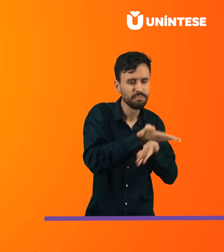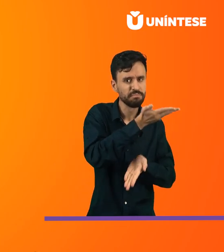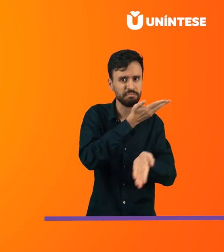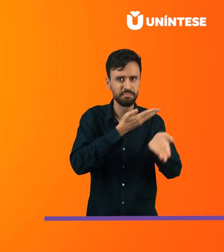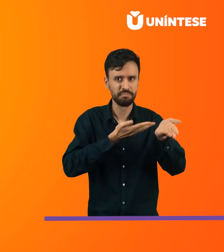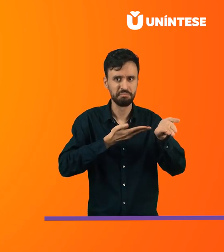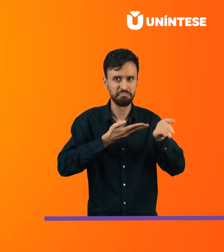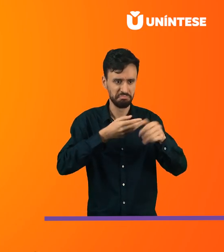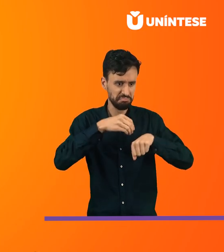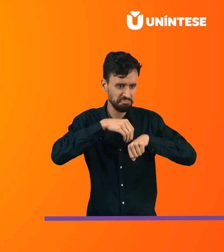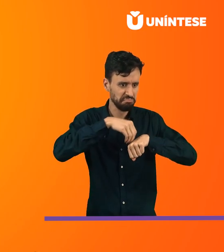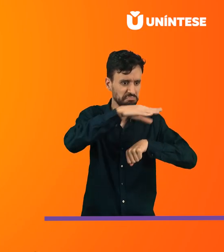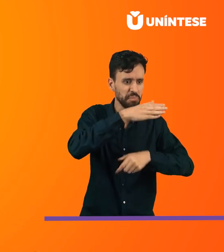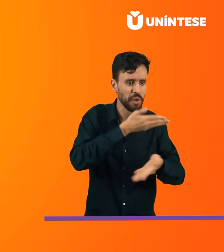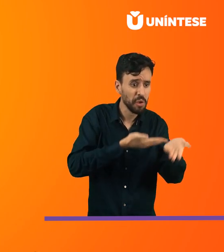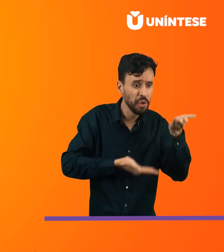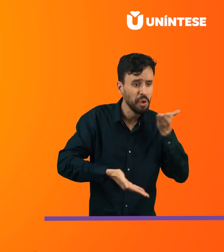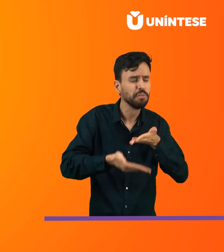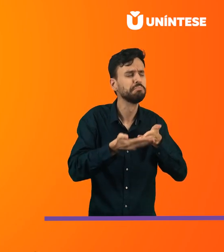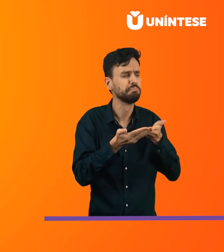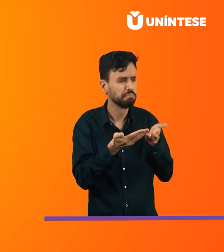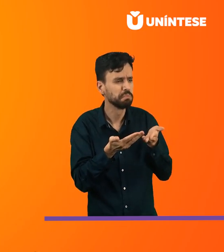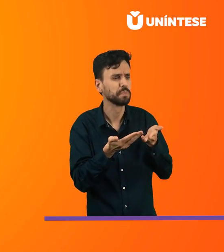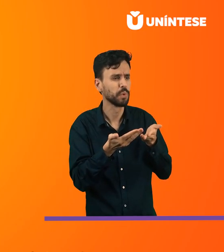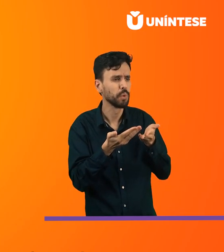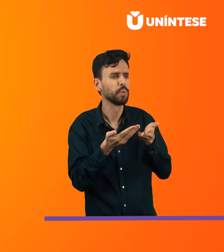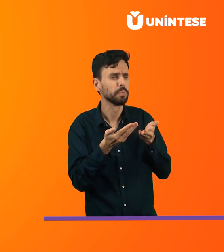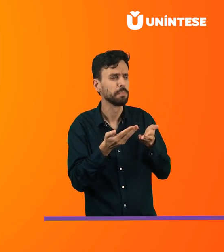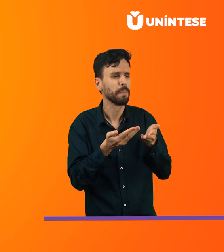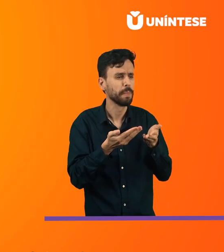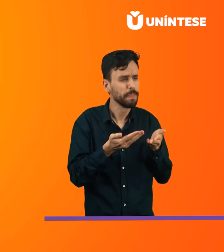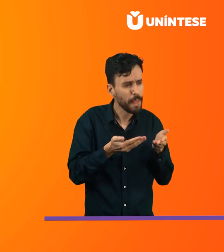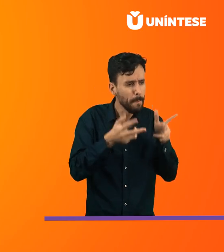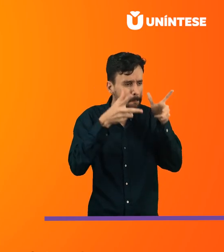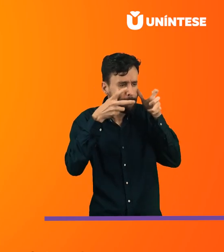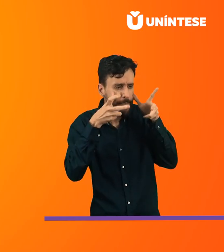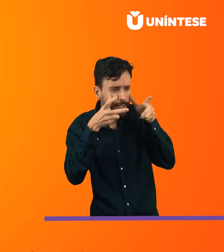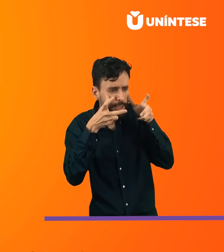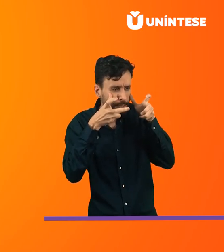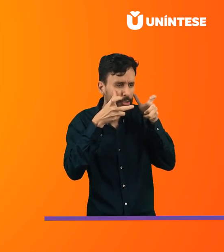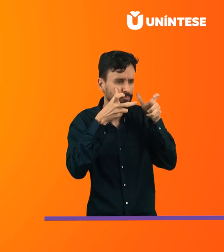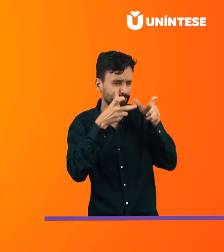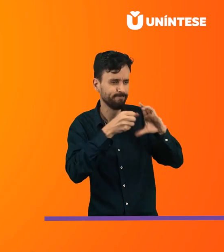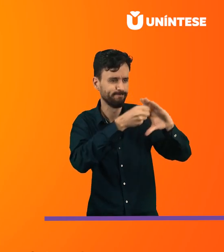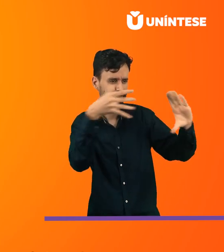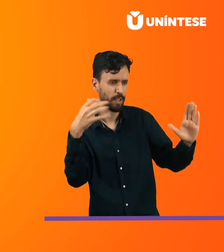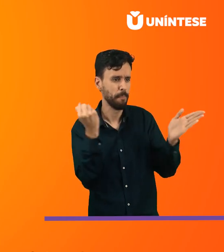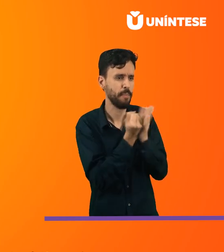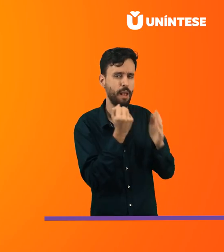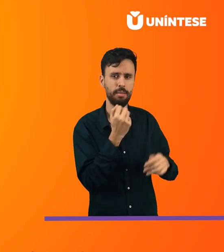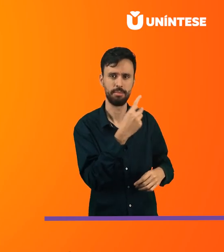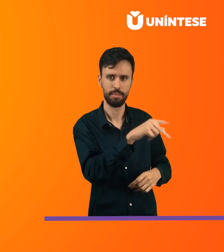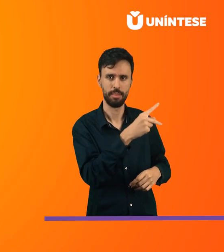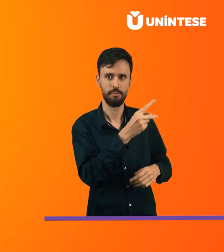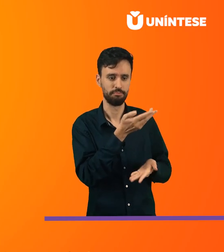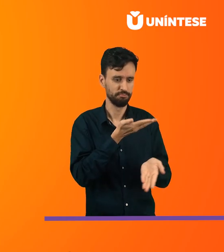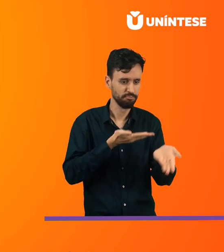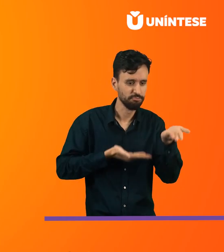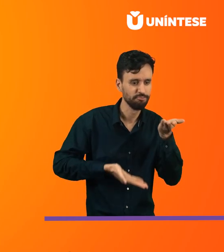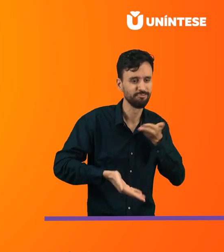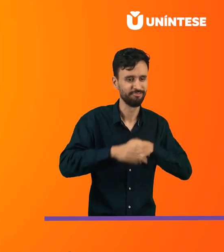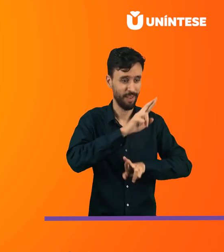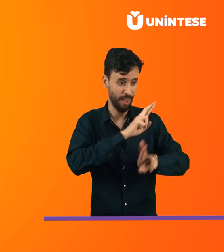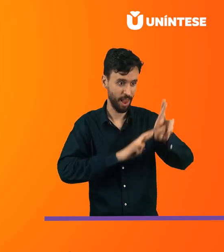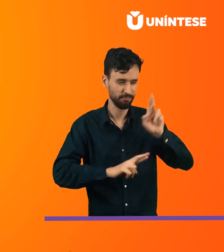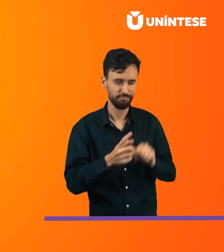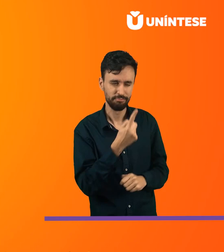passar algumas dicas. Mesmo sem ele falar, você vai pegar algumas características dessa pessoa. Então, depois que